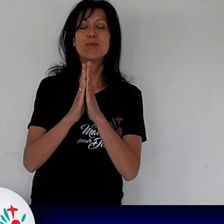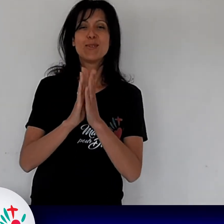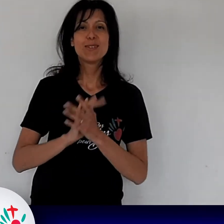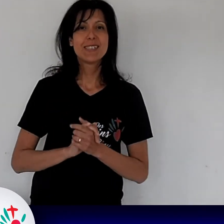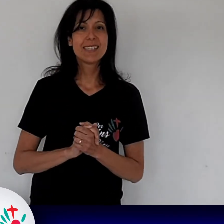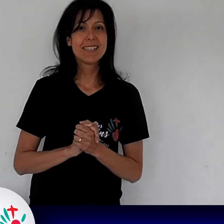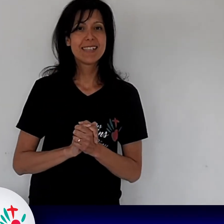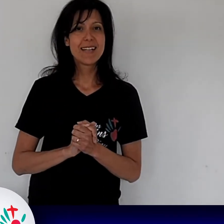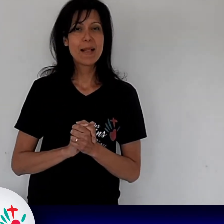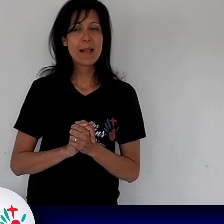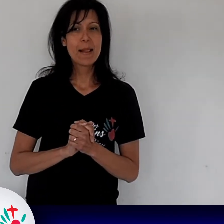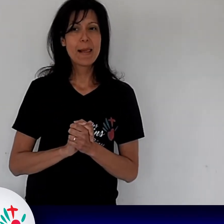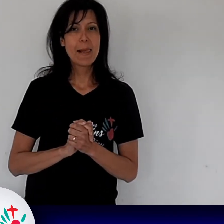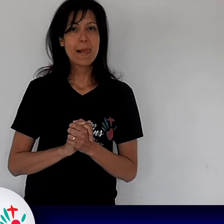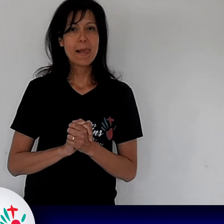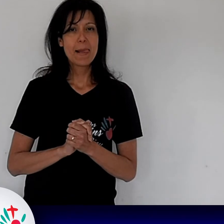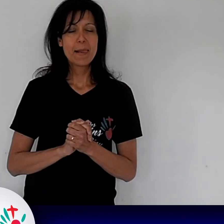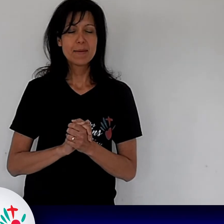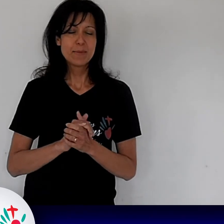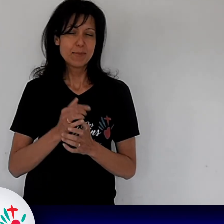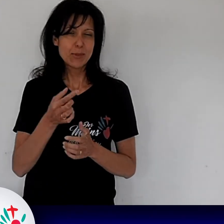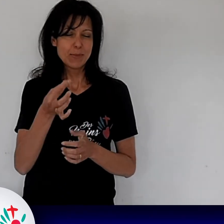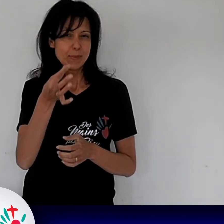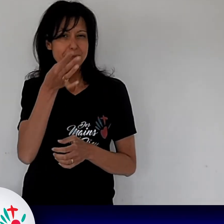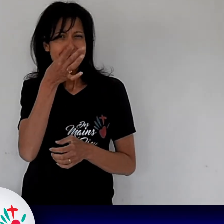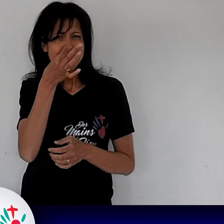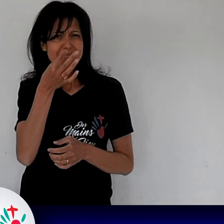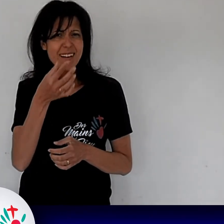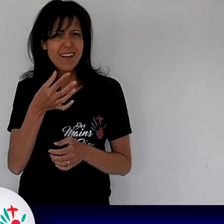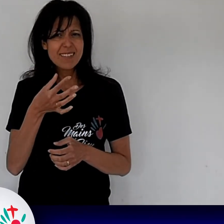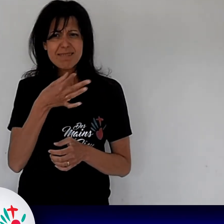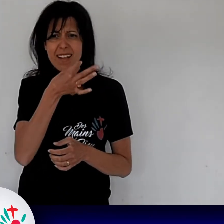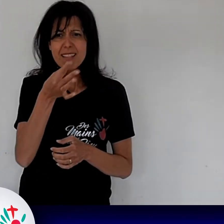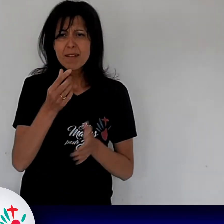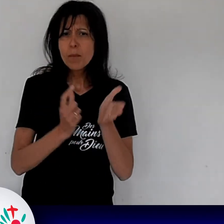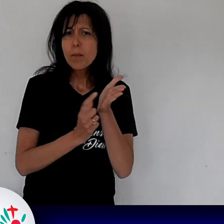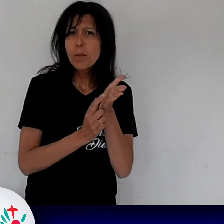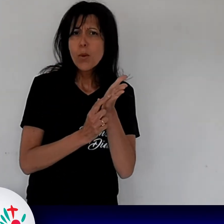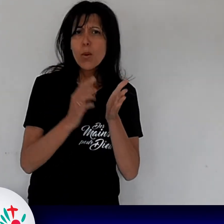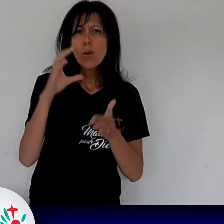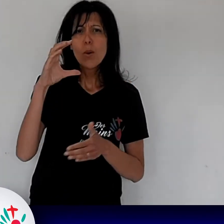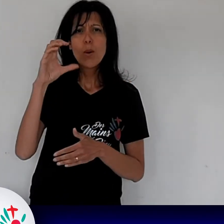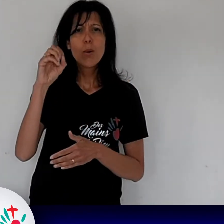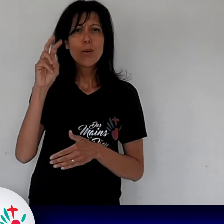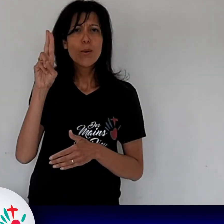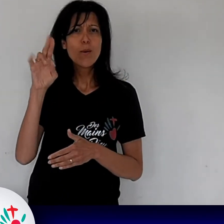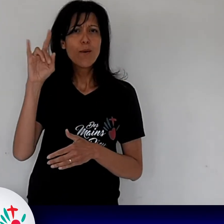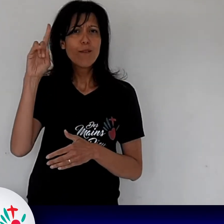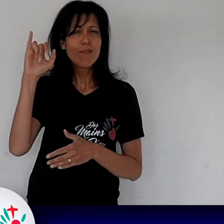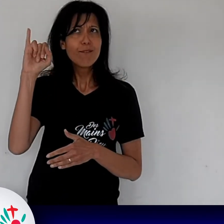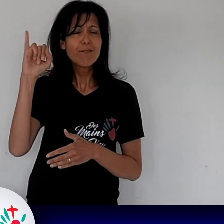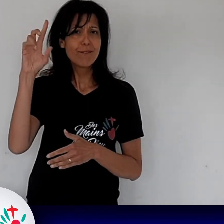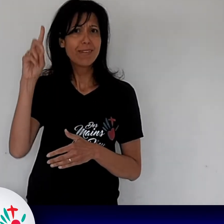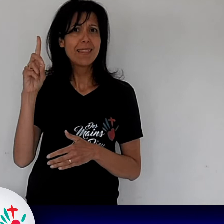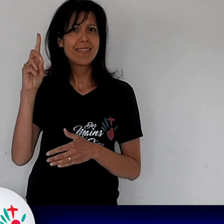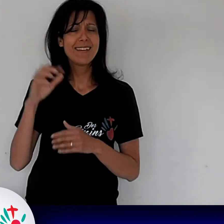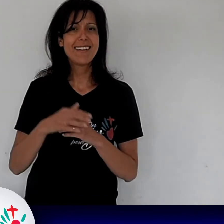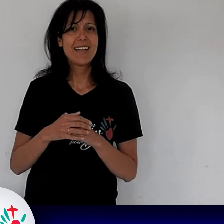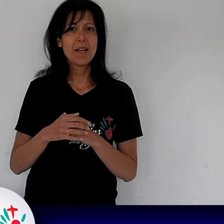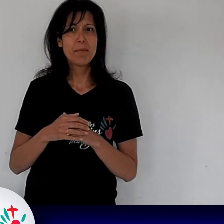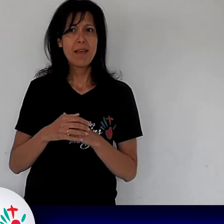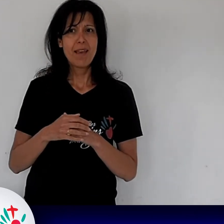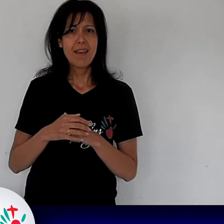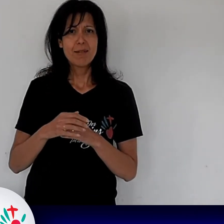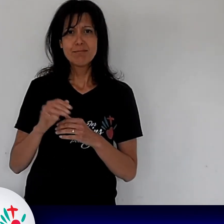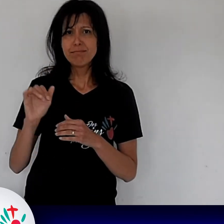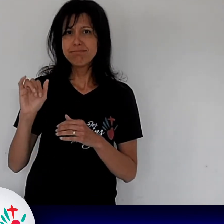Un peu bizarre de dire Covid, mais c'est devenu un terme tellement utilisé ces derniers temps. On va